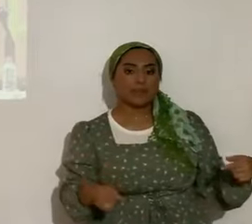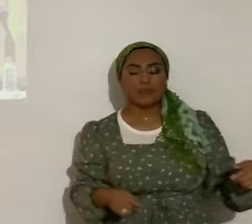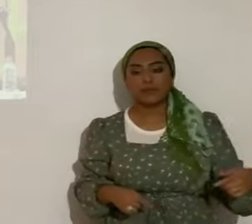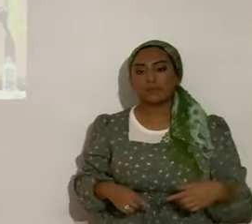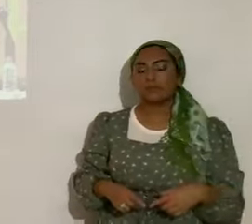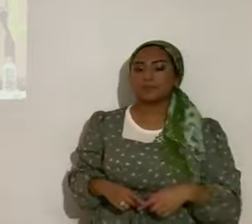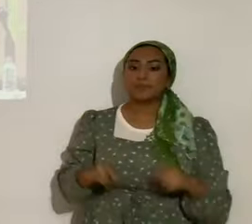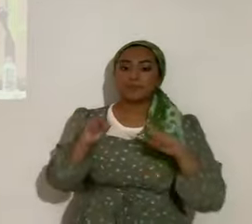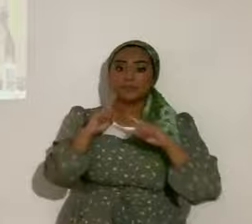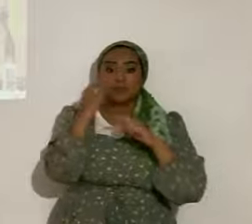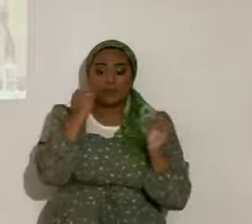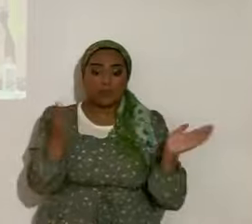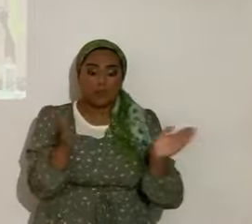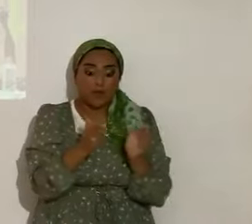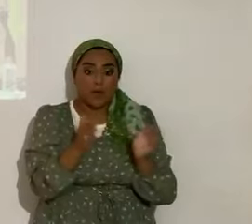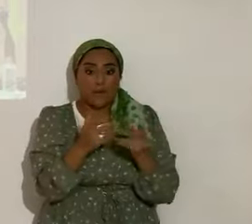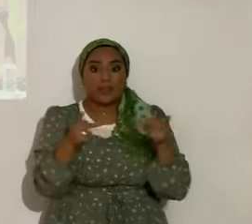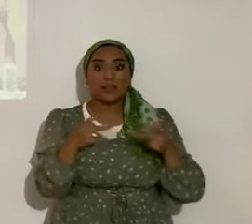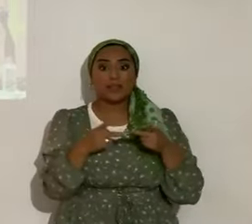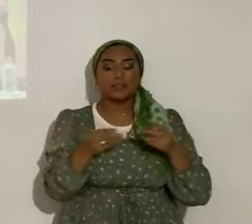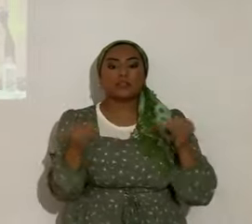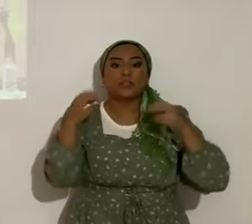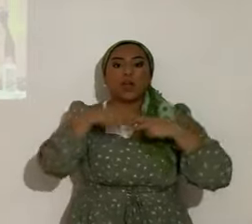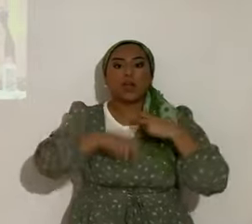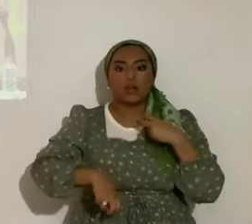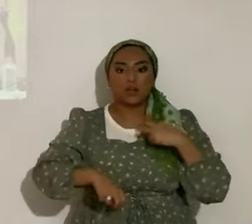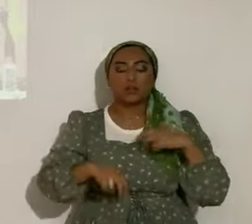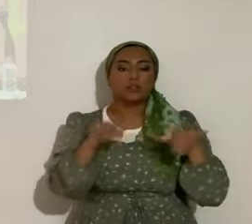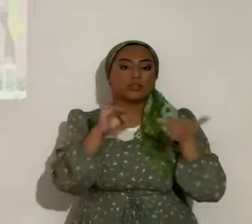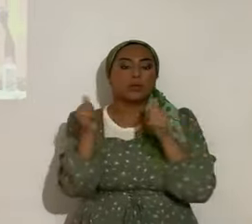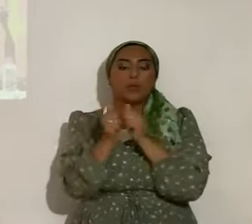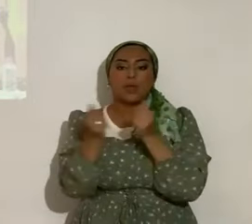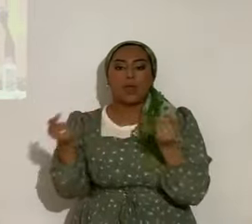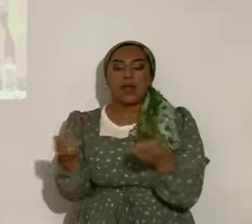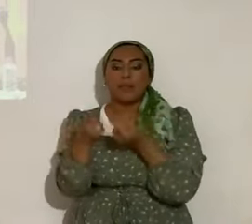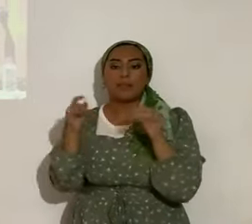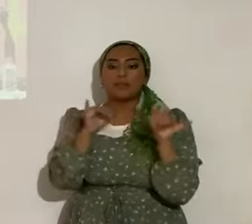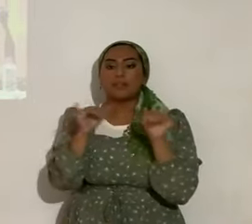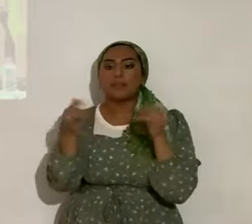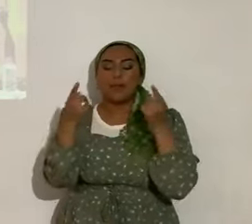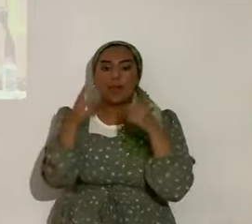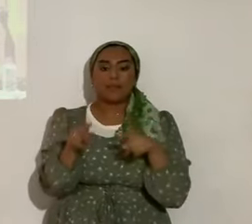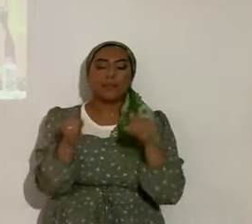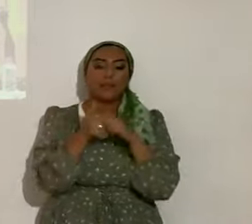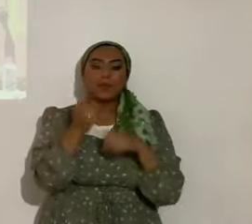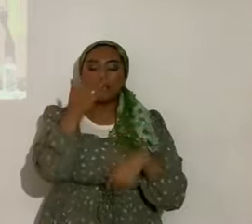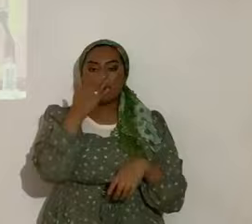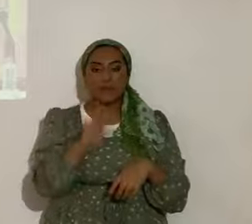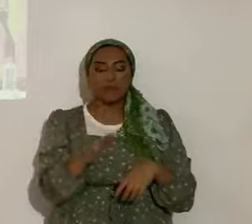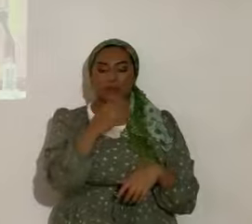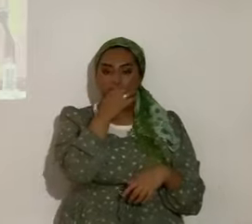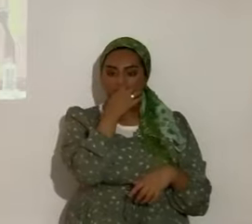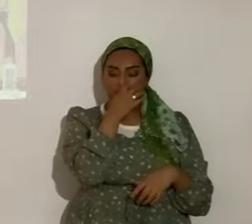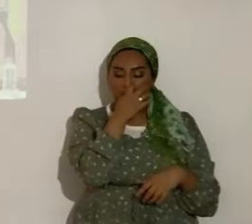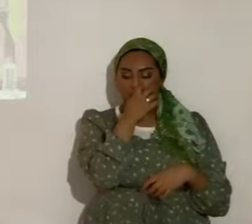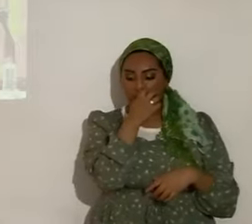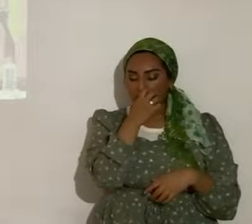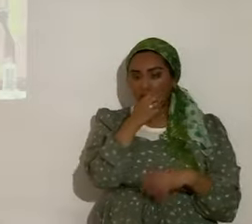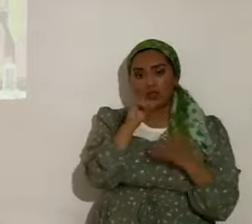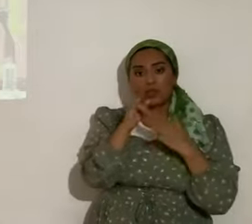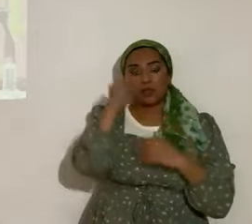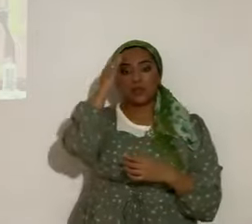que es más difícil. Lo mismo es en el pecado. Así sucede con el mal, amados hermanos, amadas hermanas.